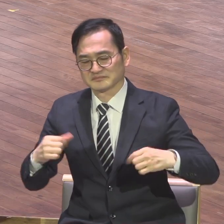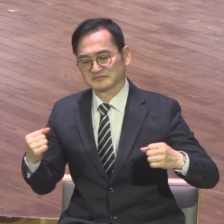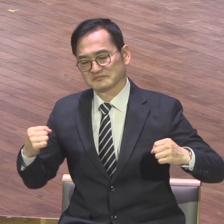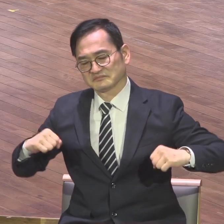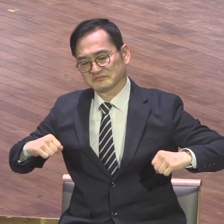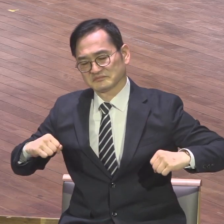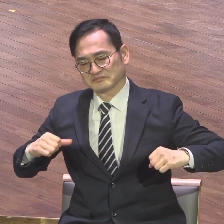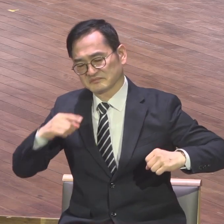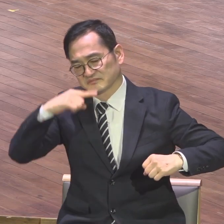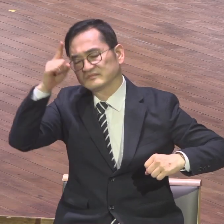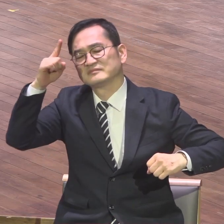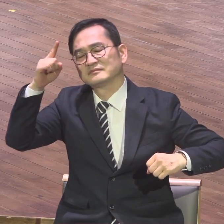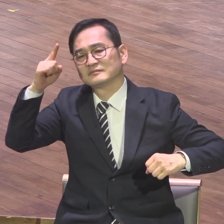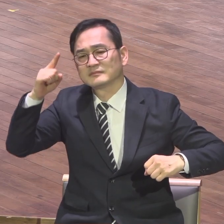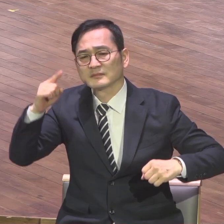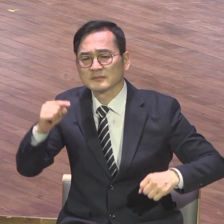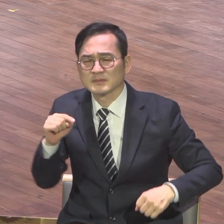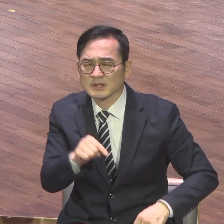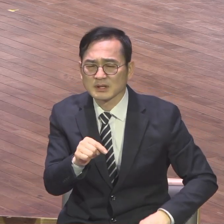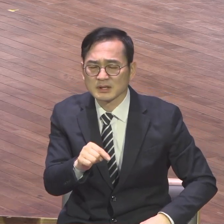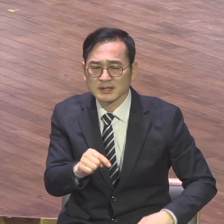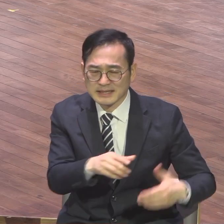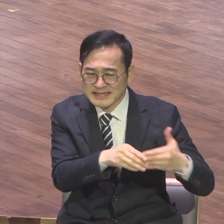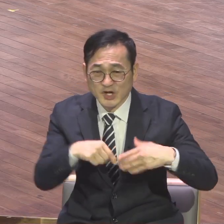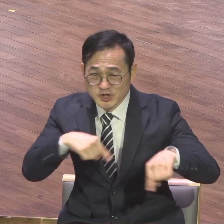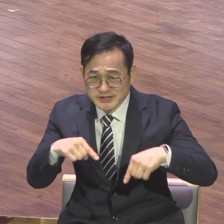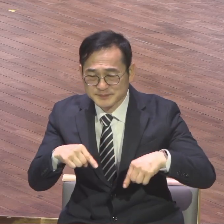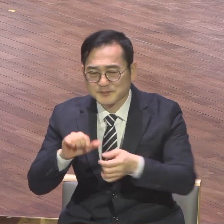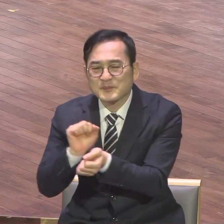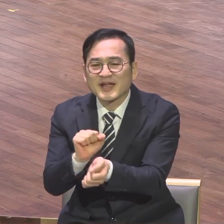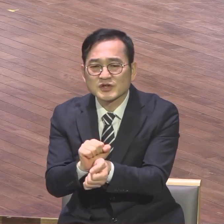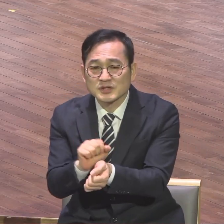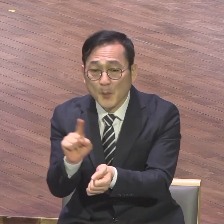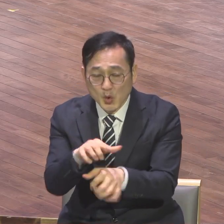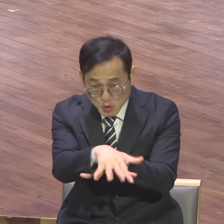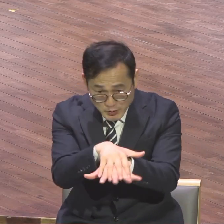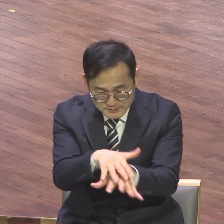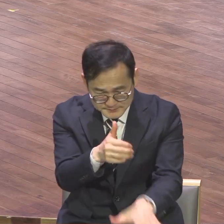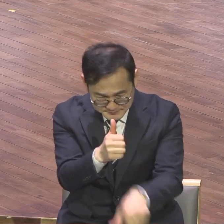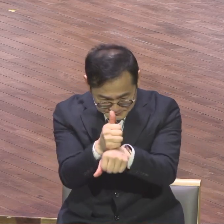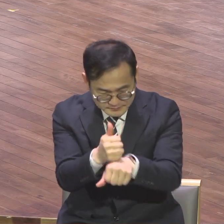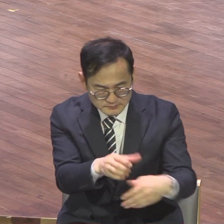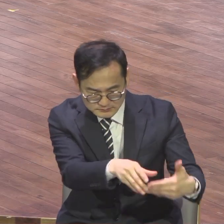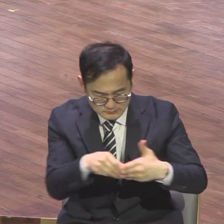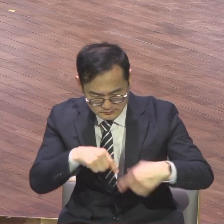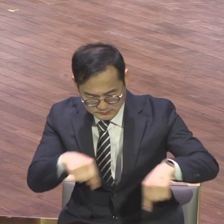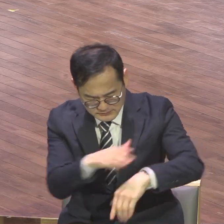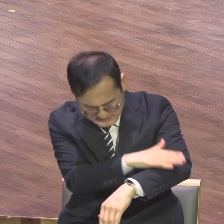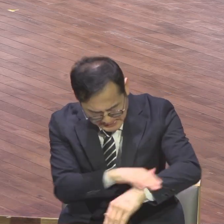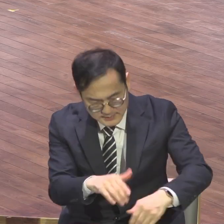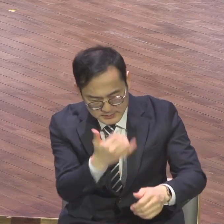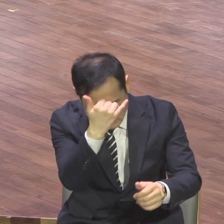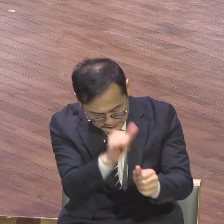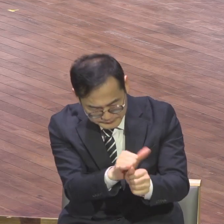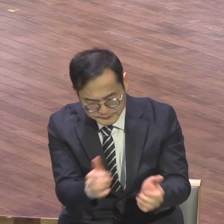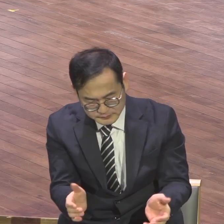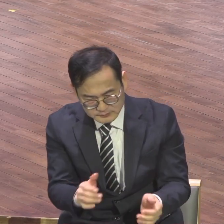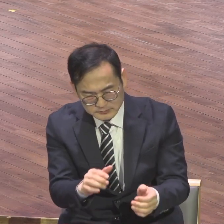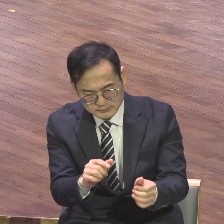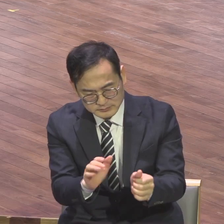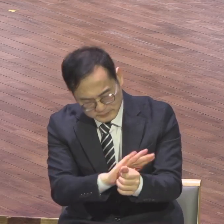이걸 말합니다. 리더십 바이러스는요, 조직을 살리라고 준 권한을 자기 권한으로, 자기